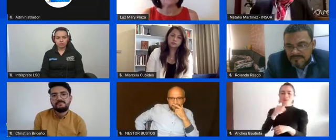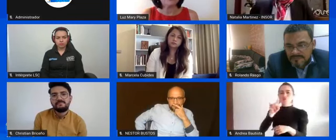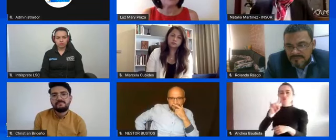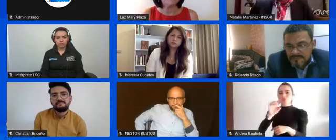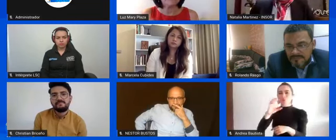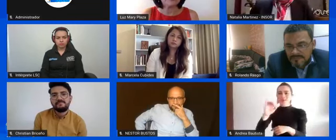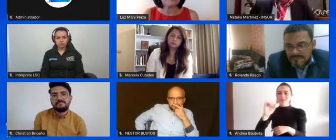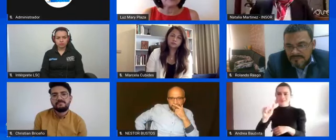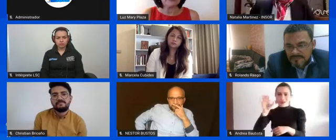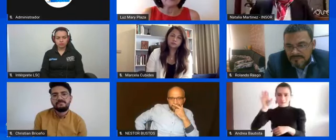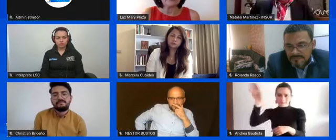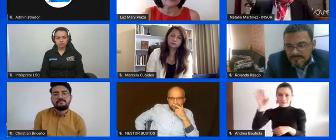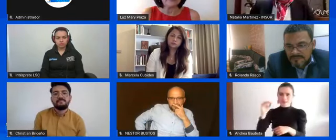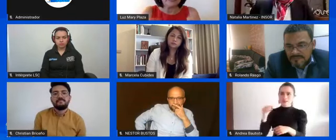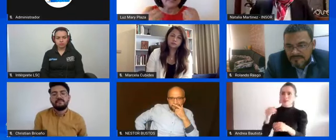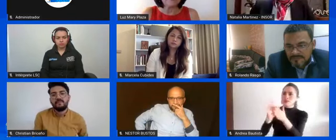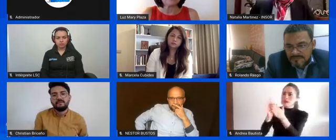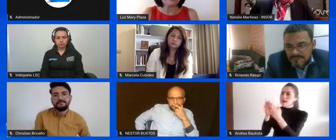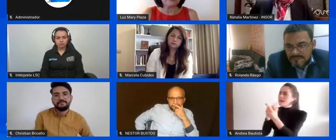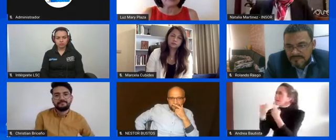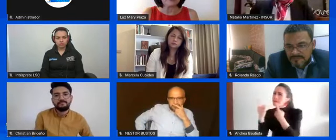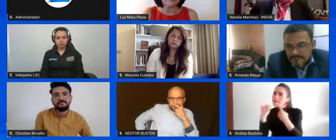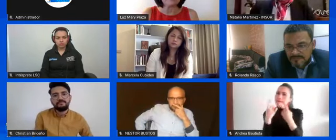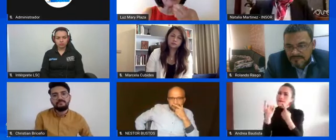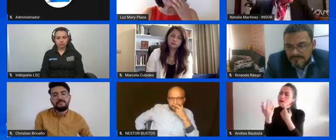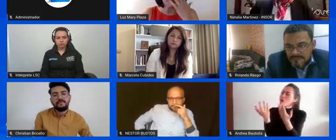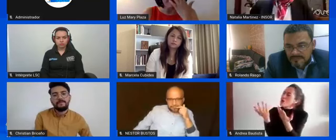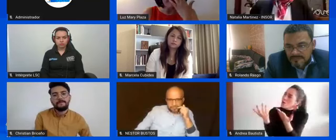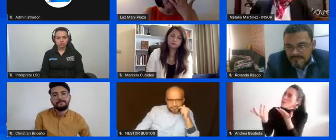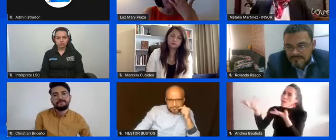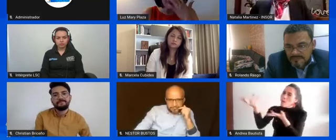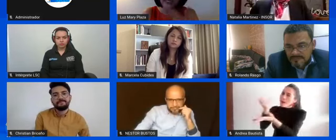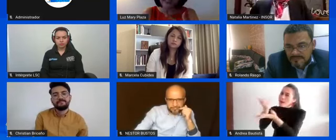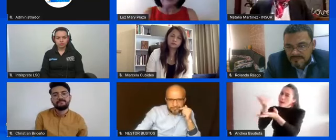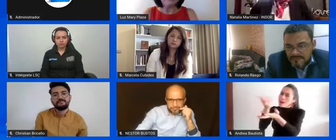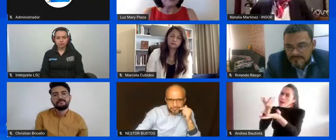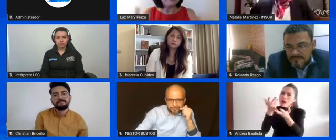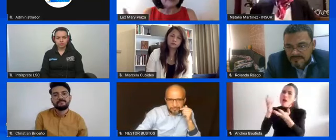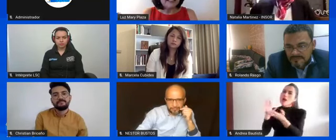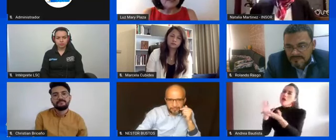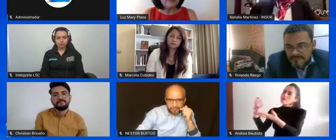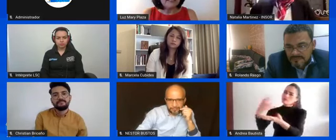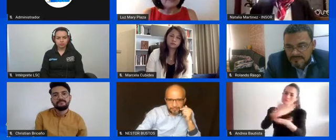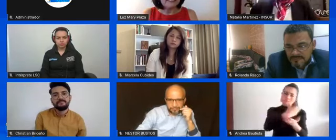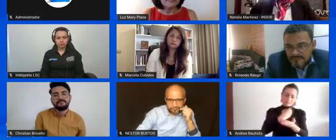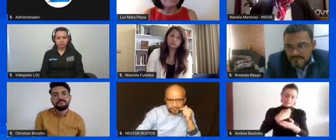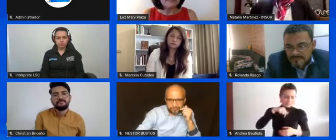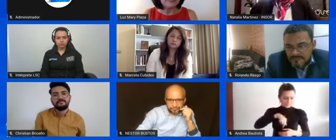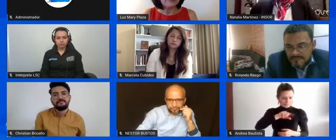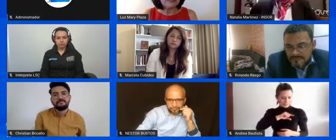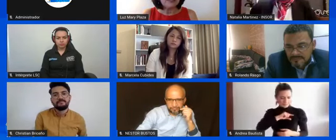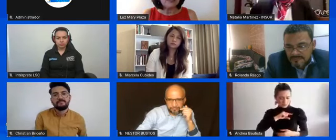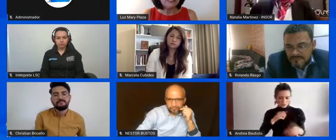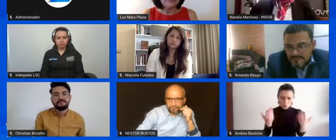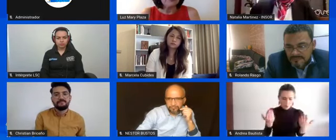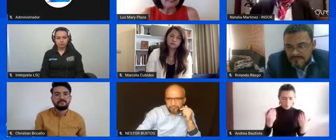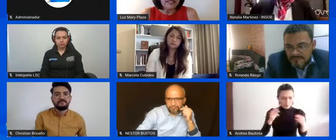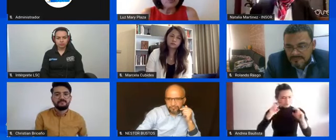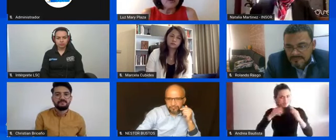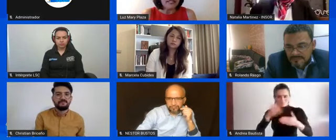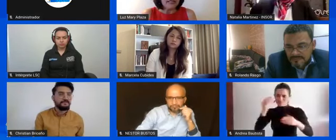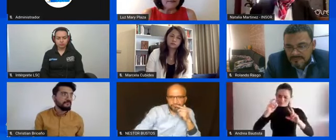para estudiar, para trabajar internamente, para fortalecernos en este proceso de investigación, y de ahí salieron unas líneas de investigación